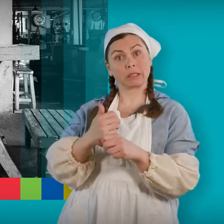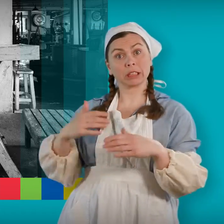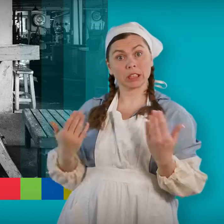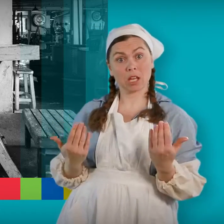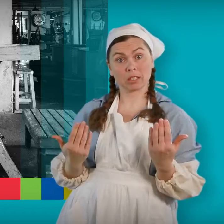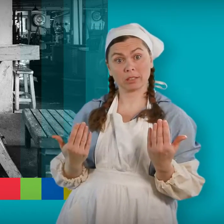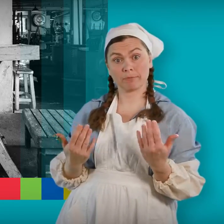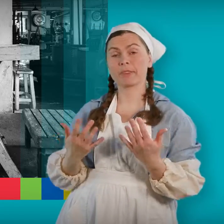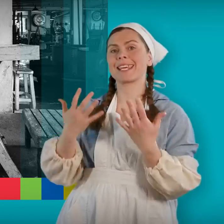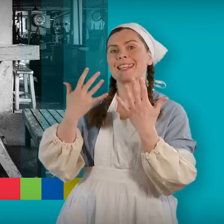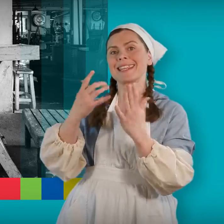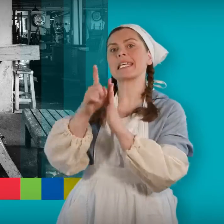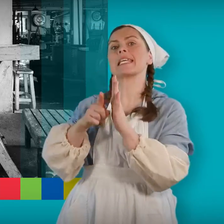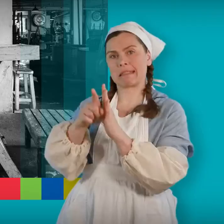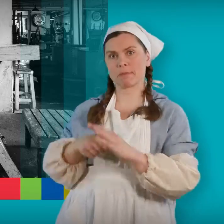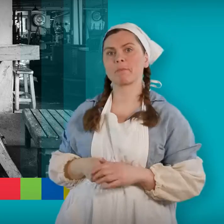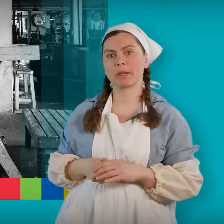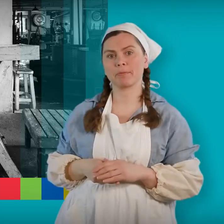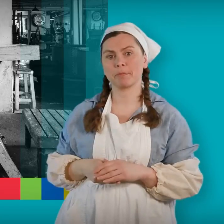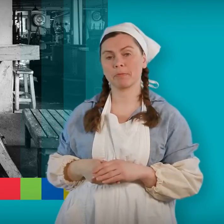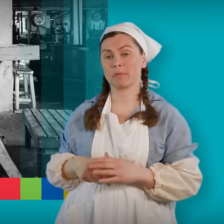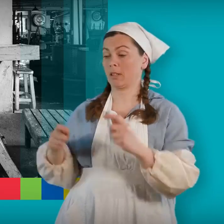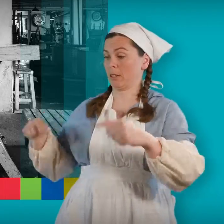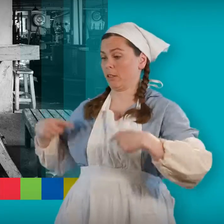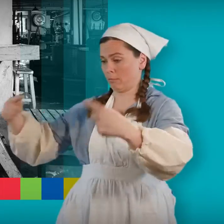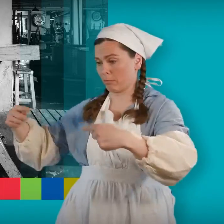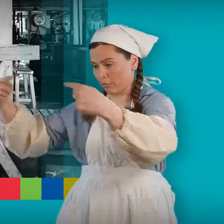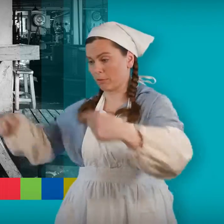Arbeidsdagen min er 10 timer. Og da klarer jeg å levere